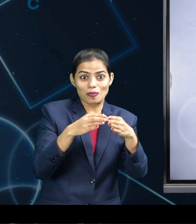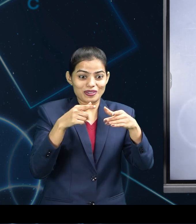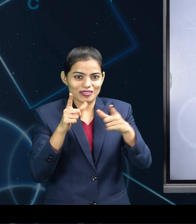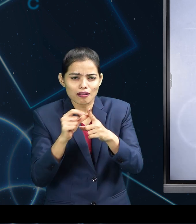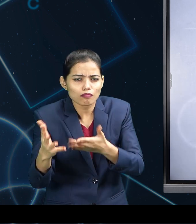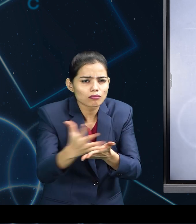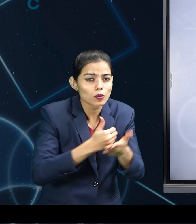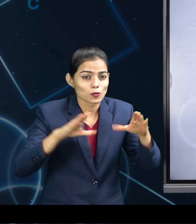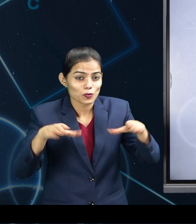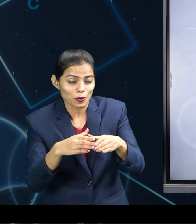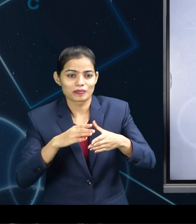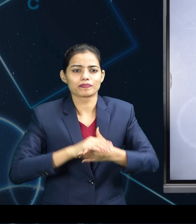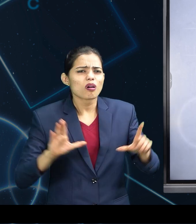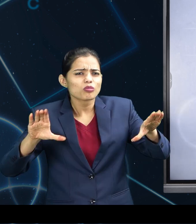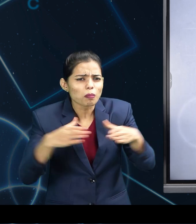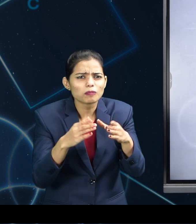गटवारी माहिती,